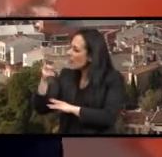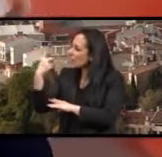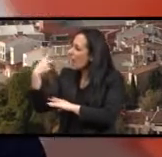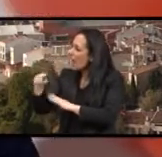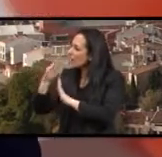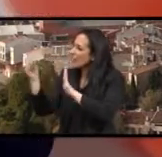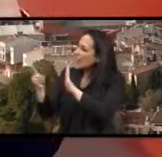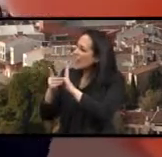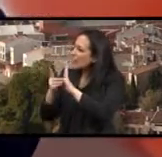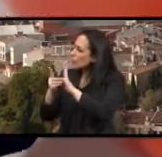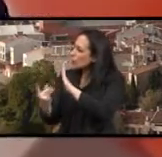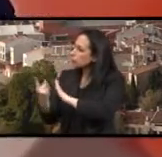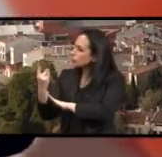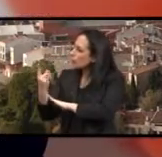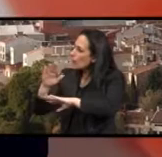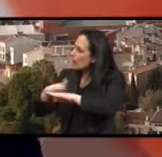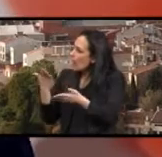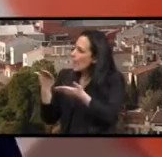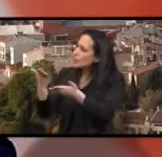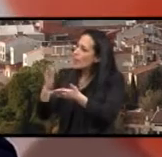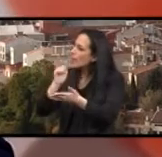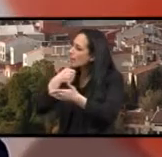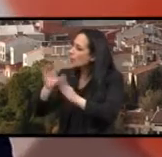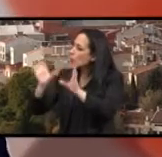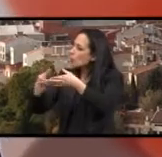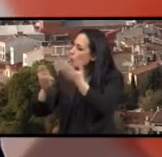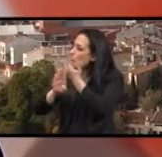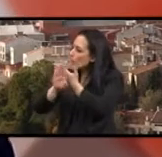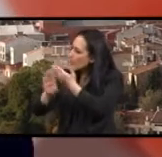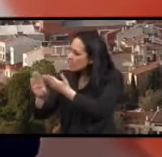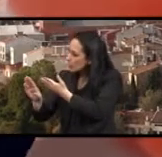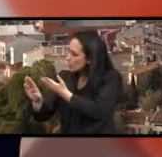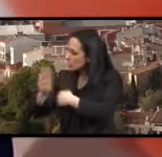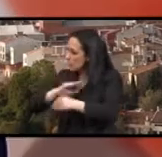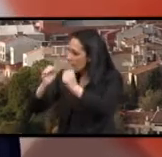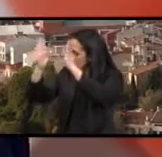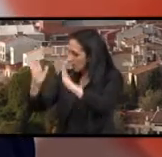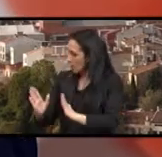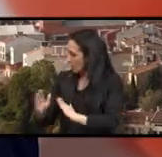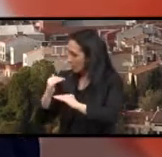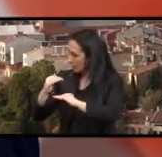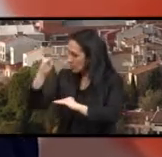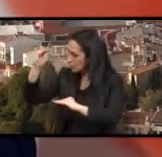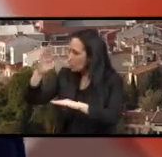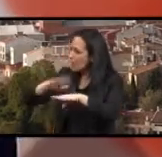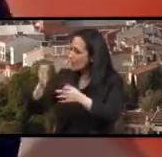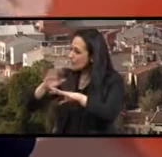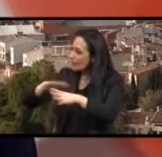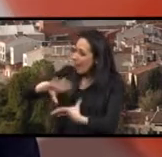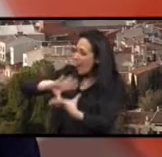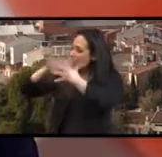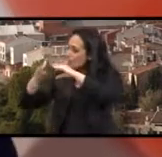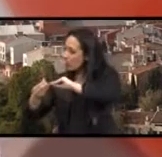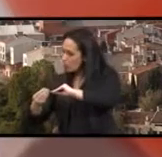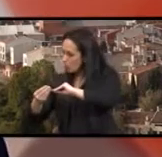ajudes, unes subvencions, a comunitats, inclús a propietaris d'edificis, per adaptació de l'edifici quan hi havia una